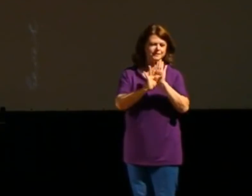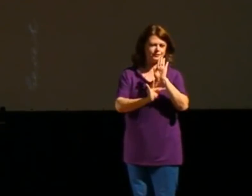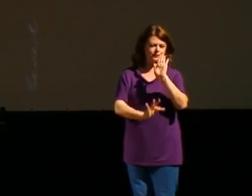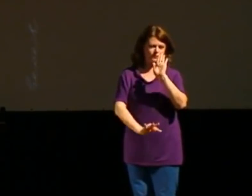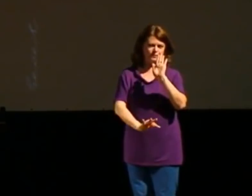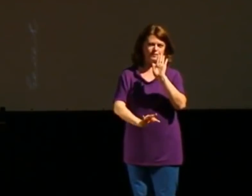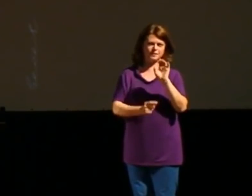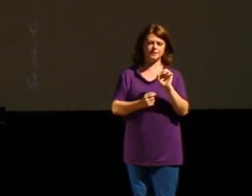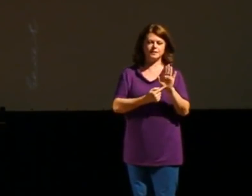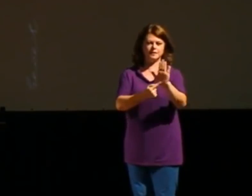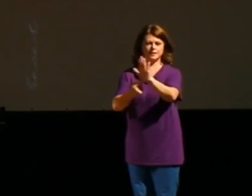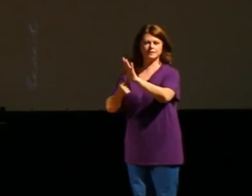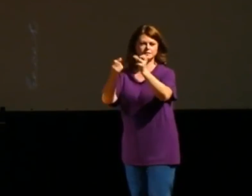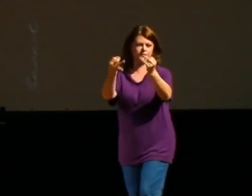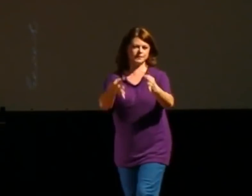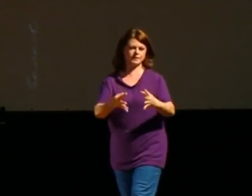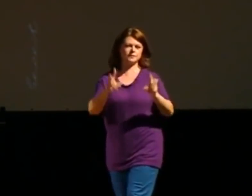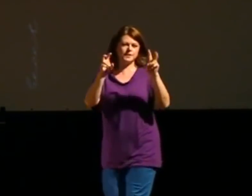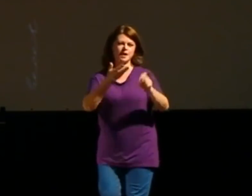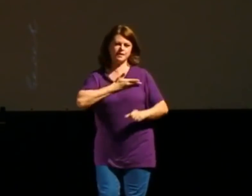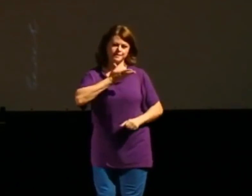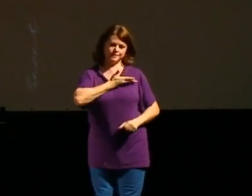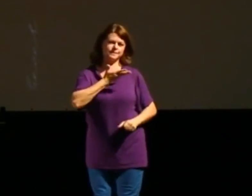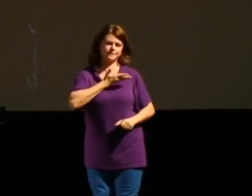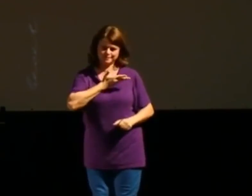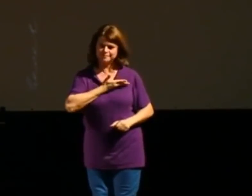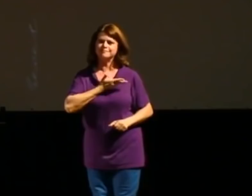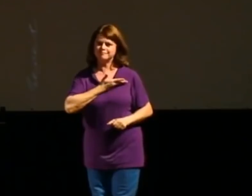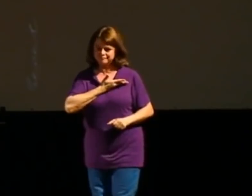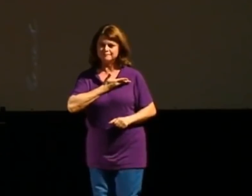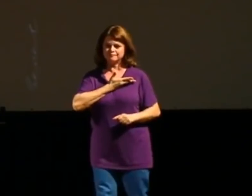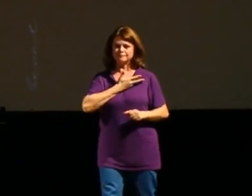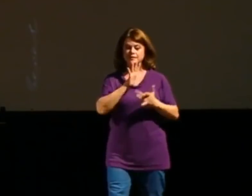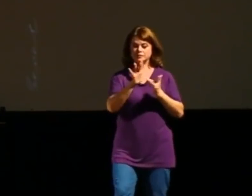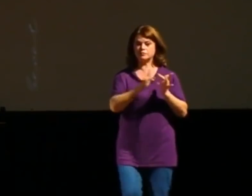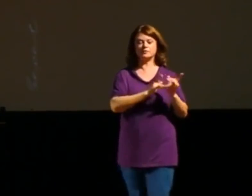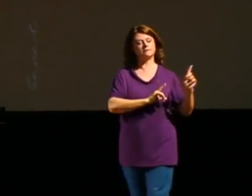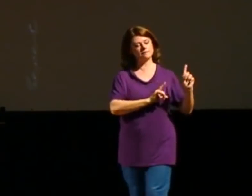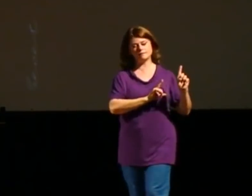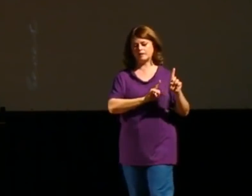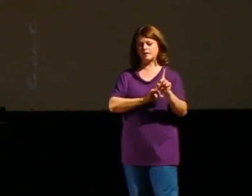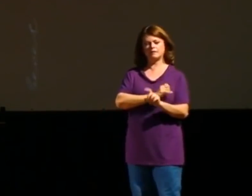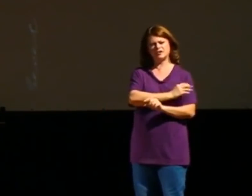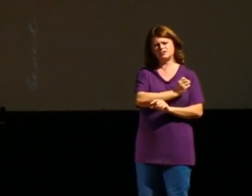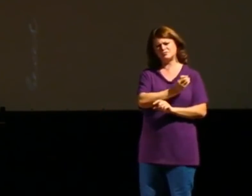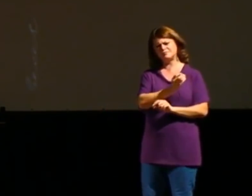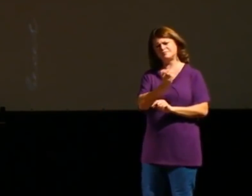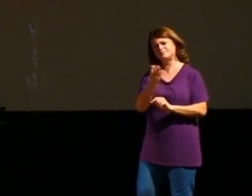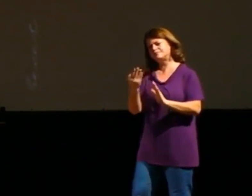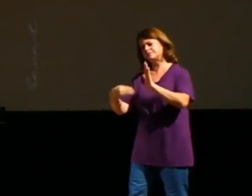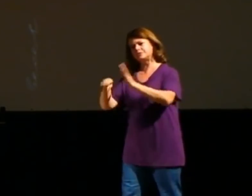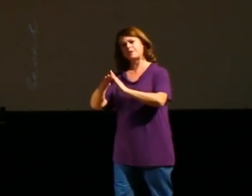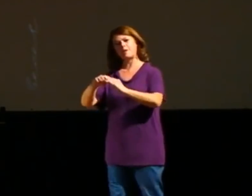Jesus, ele está vindo lá da Síria, da região de Tiro e Sidom, e ele então ele chega na região que ele conhece.